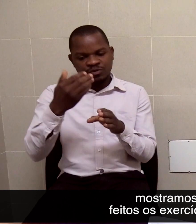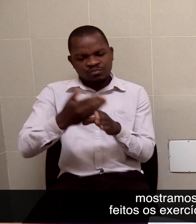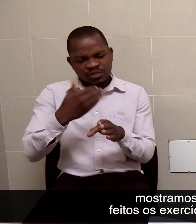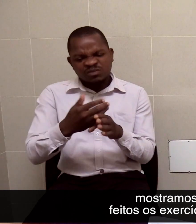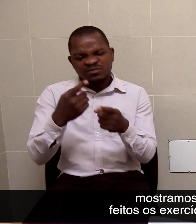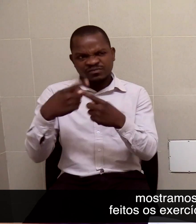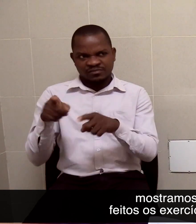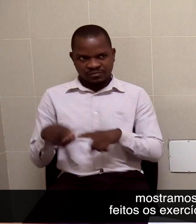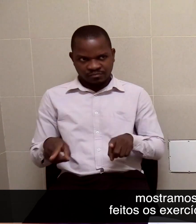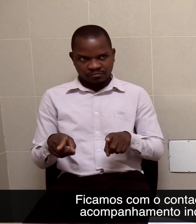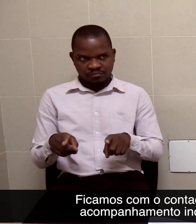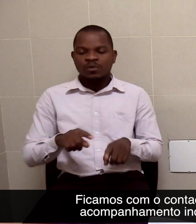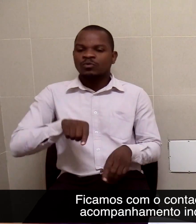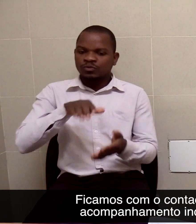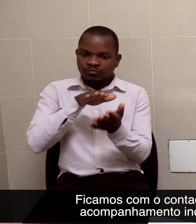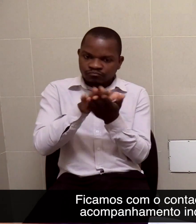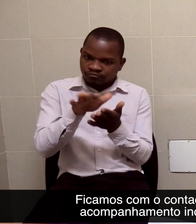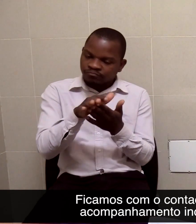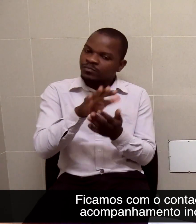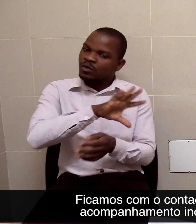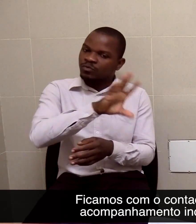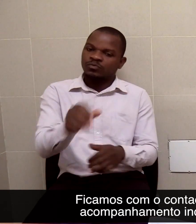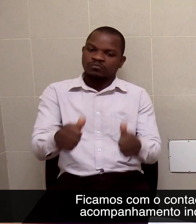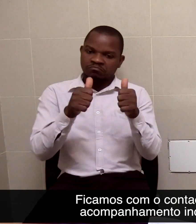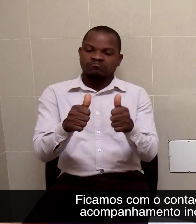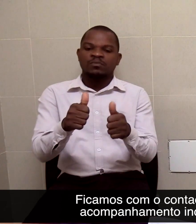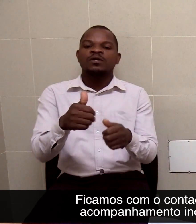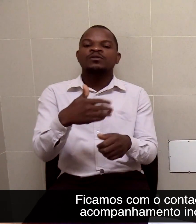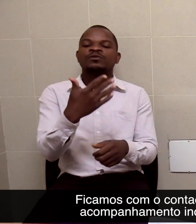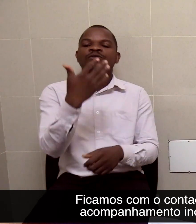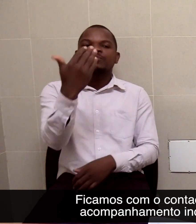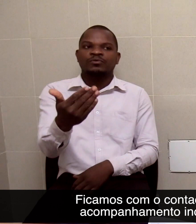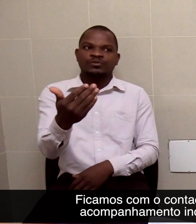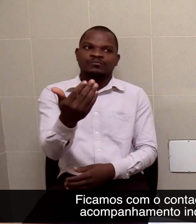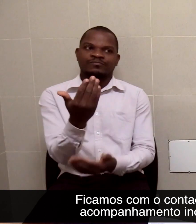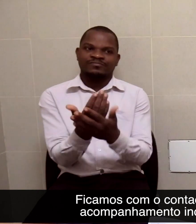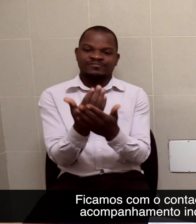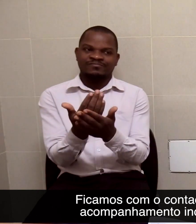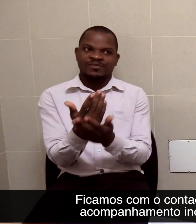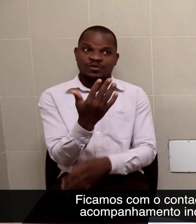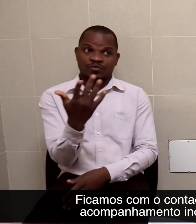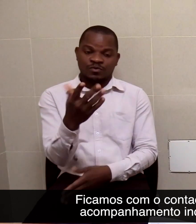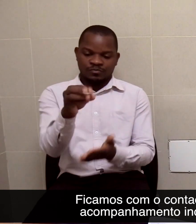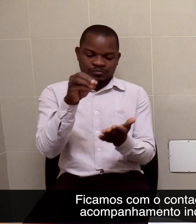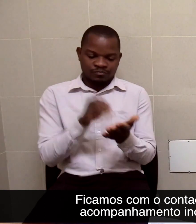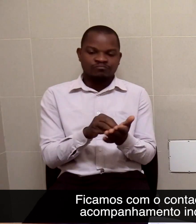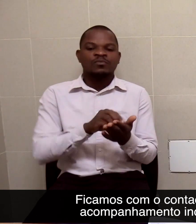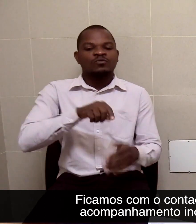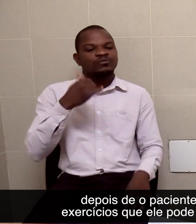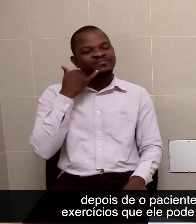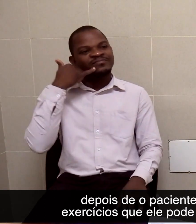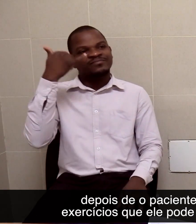exercícios e recomendamos. Ficamos com o contato do doente e fizemos um acompanhamento indireto através do